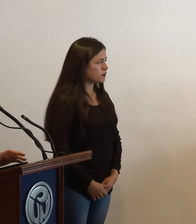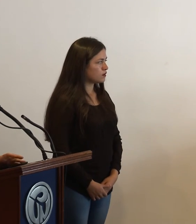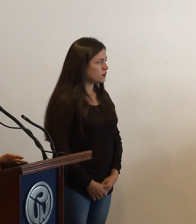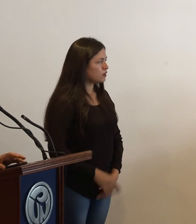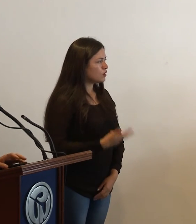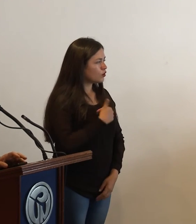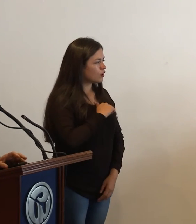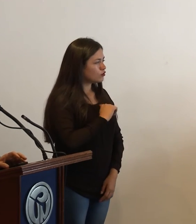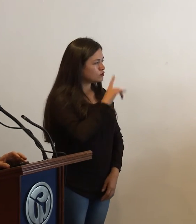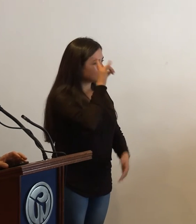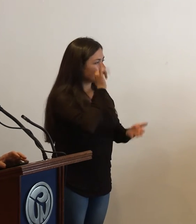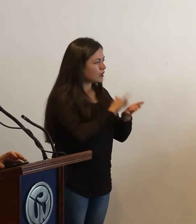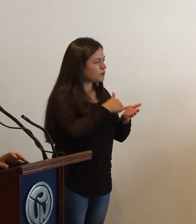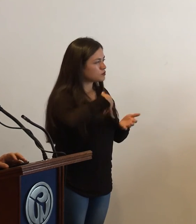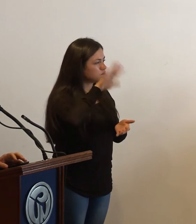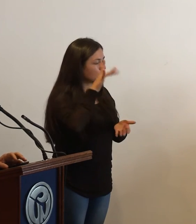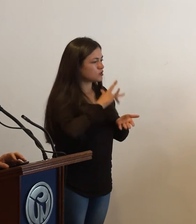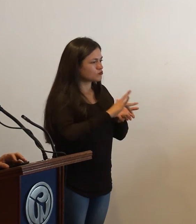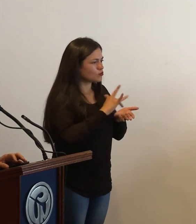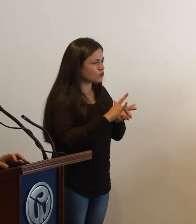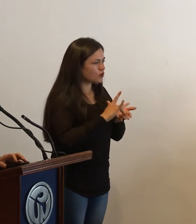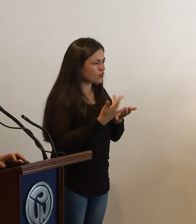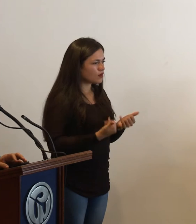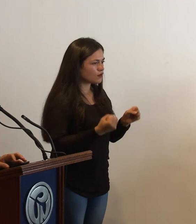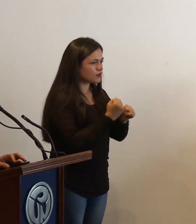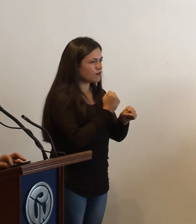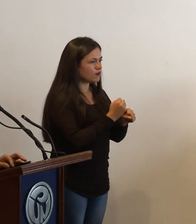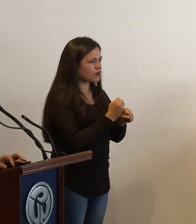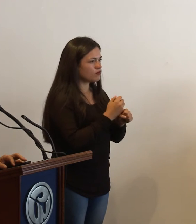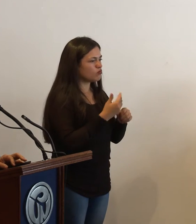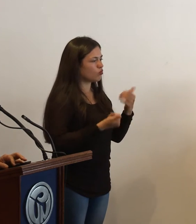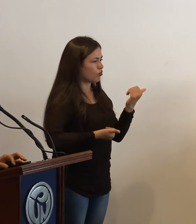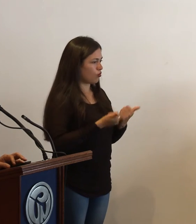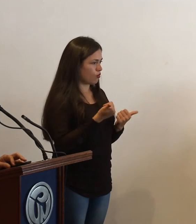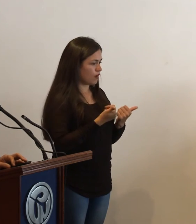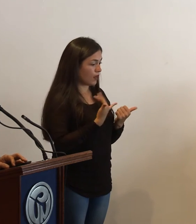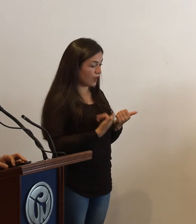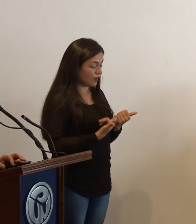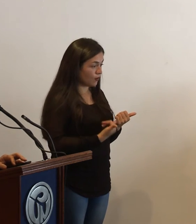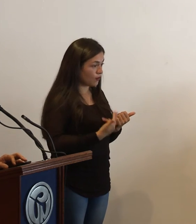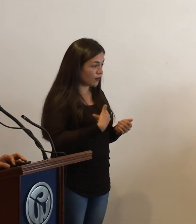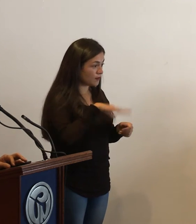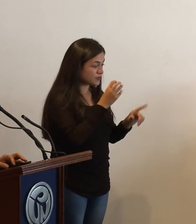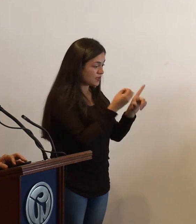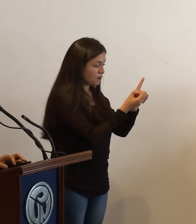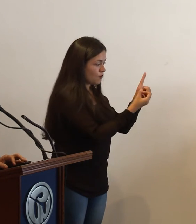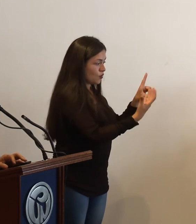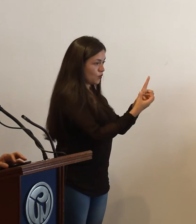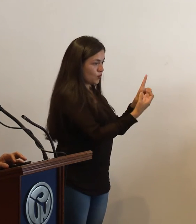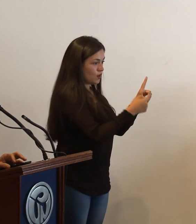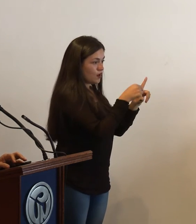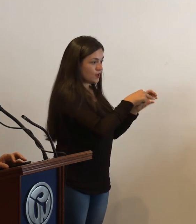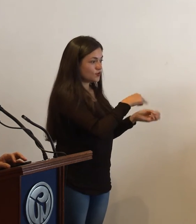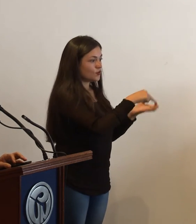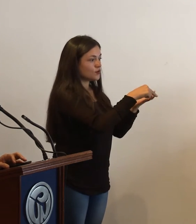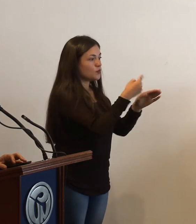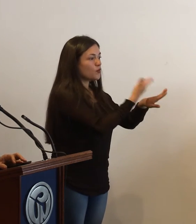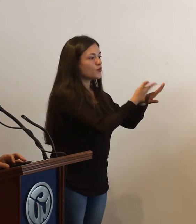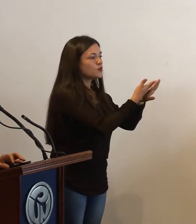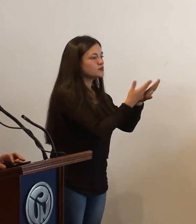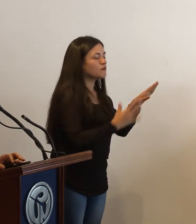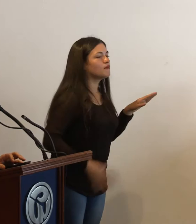más emergente para lo que estamos trabajando? Que ahora estamos pensando más una educación popular como una propuesta para toda la